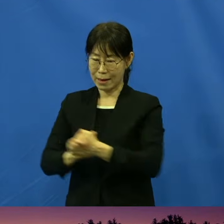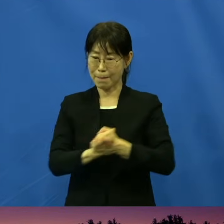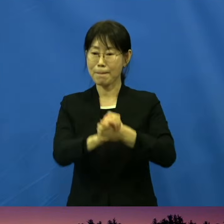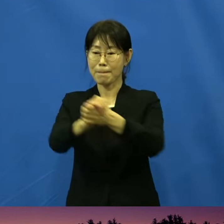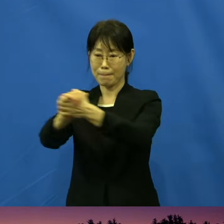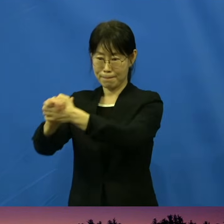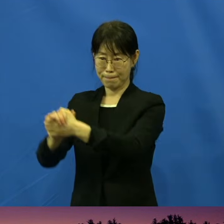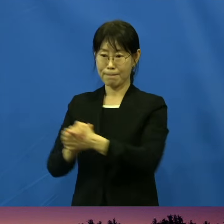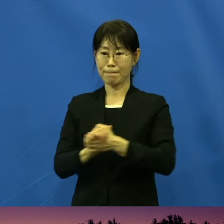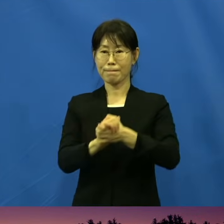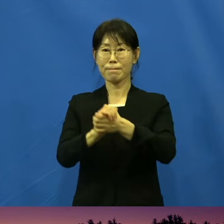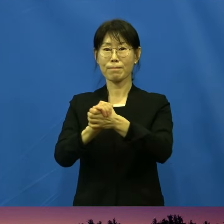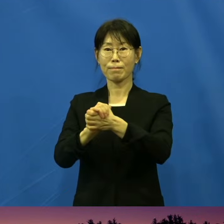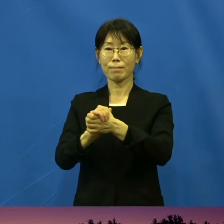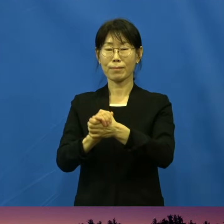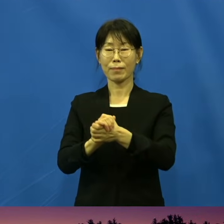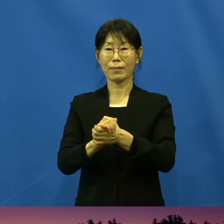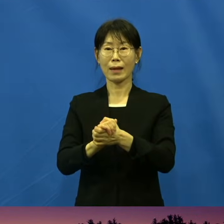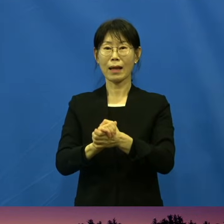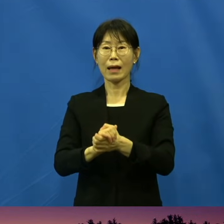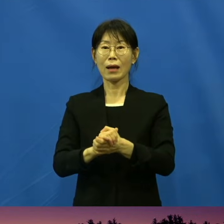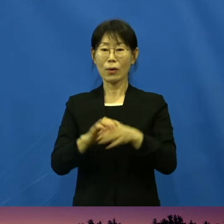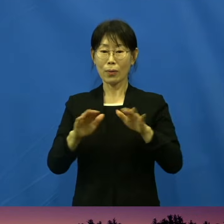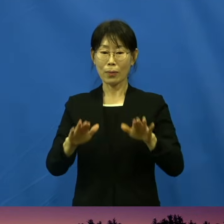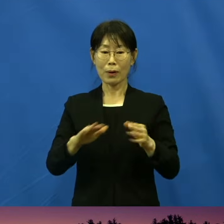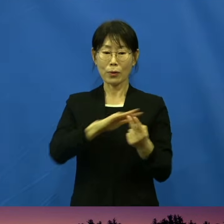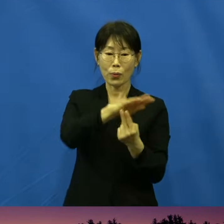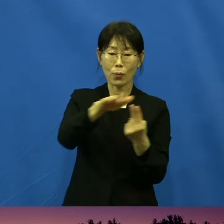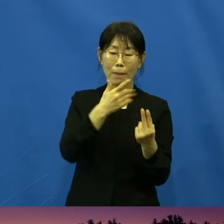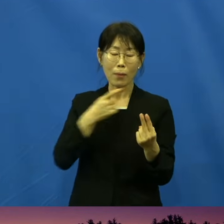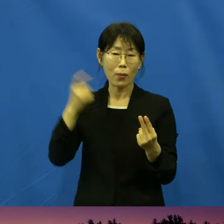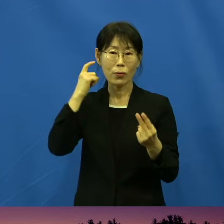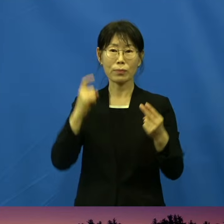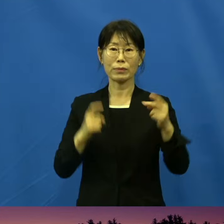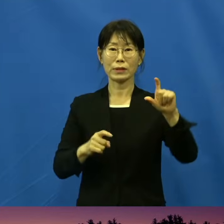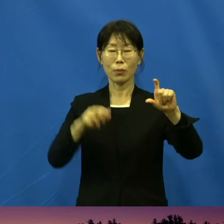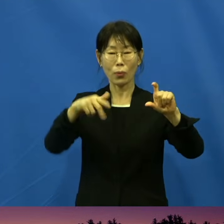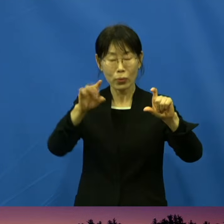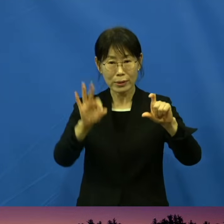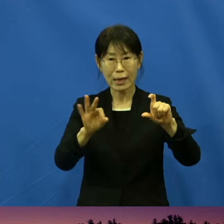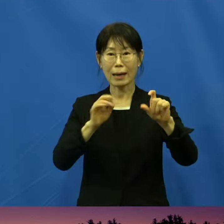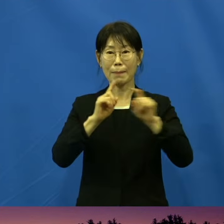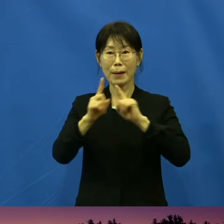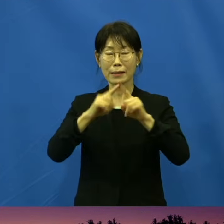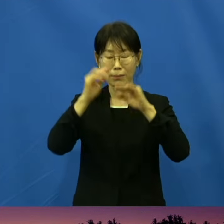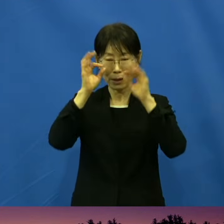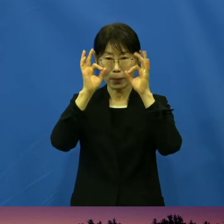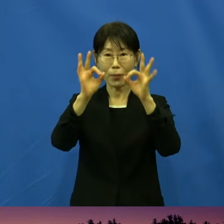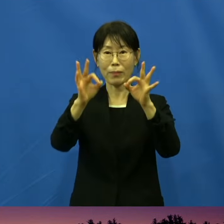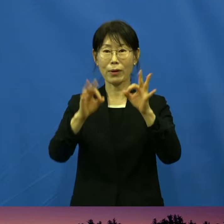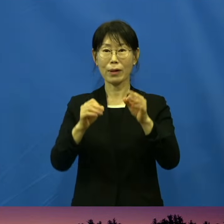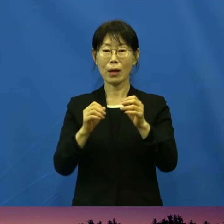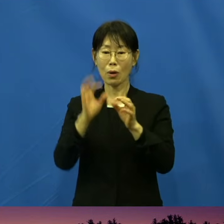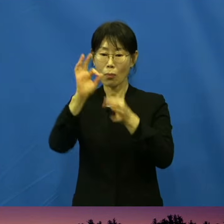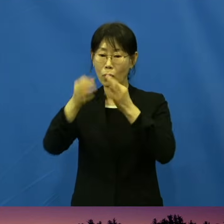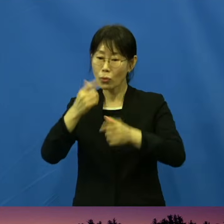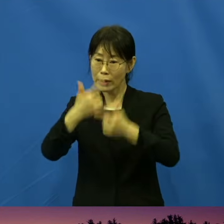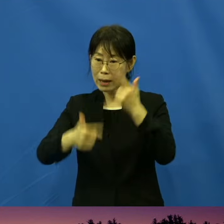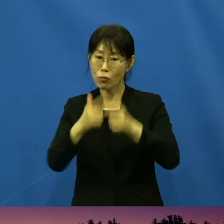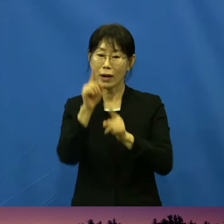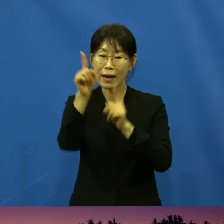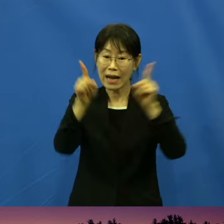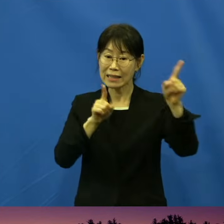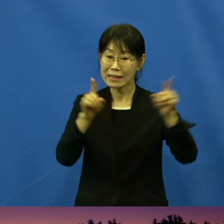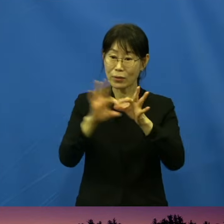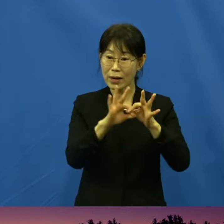주는 성경이 있는데 그것이 요한복음 15장이에요. 포도나무와 가지와의 비유에서 잘 소개하고 있습니다.